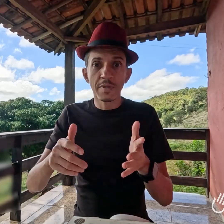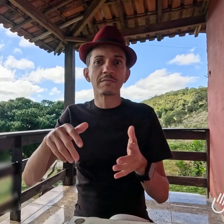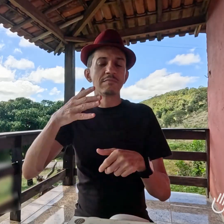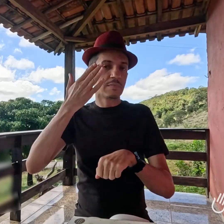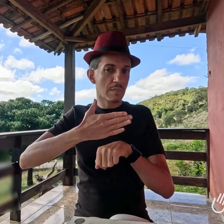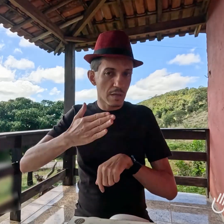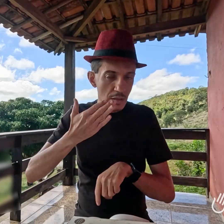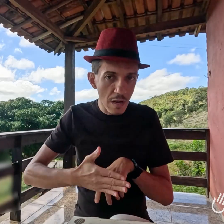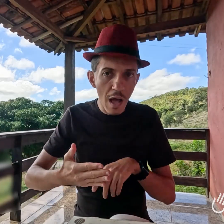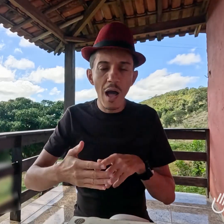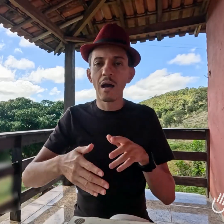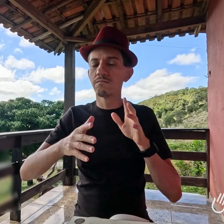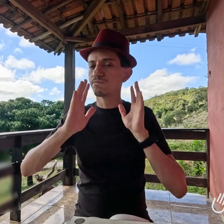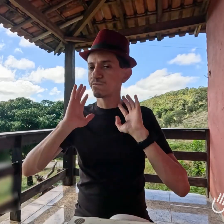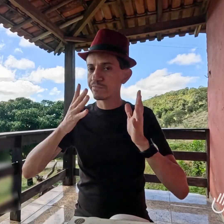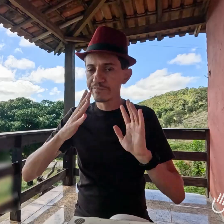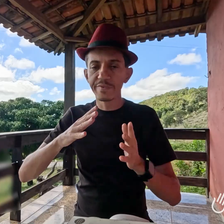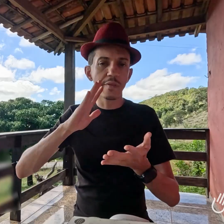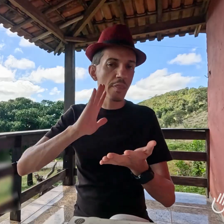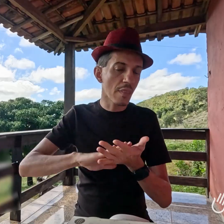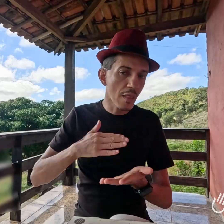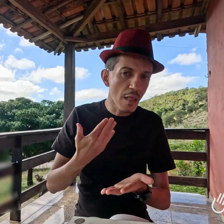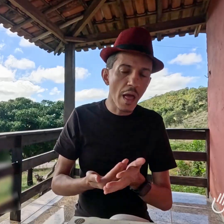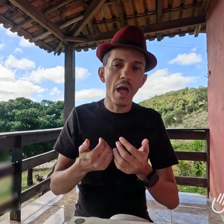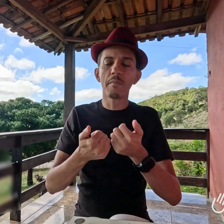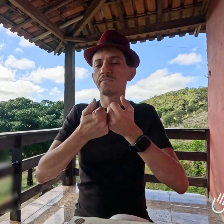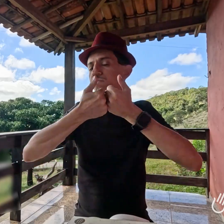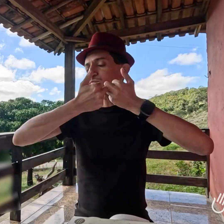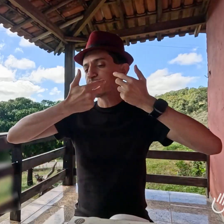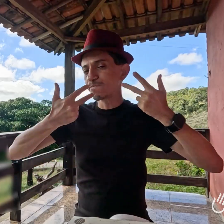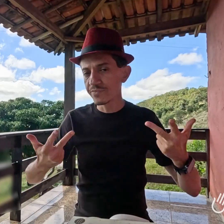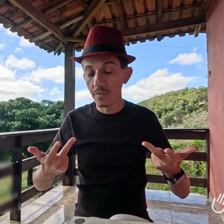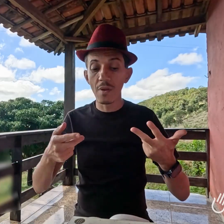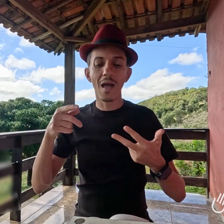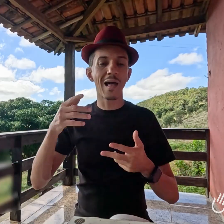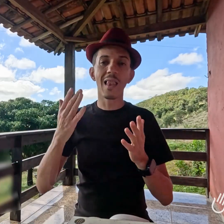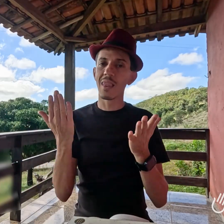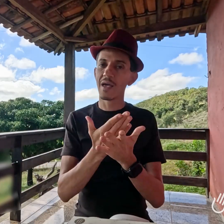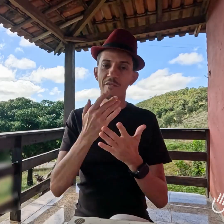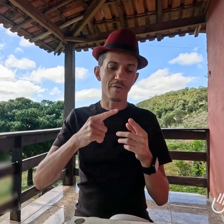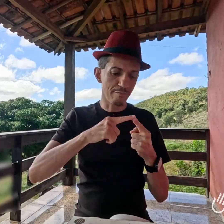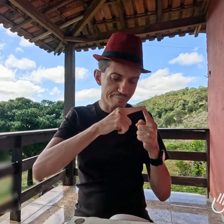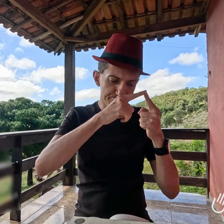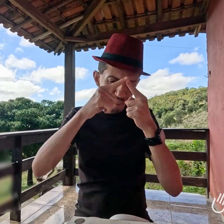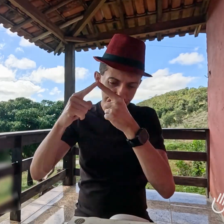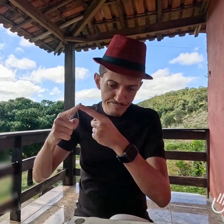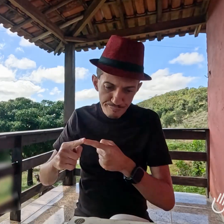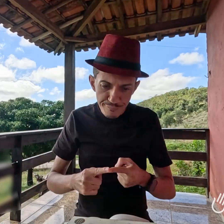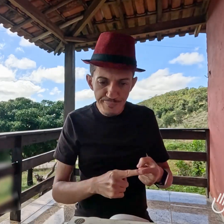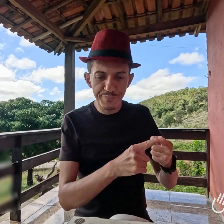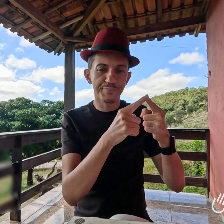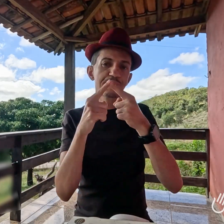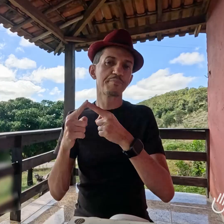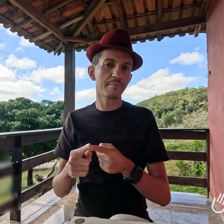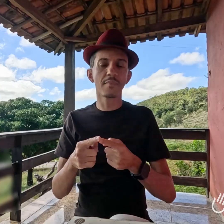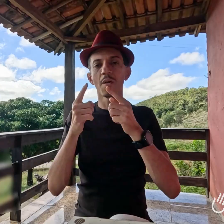Então, qualquer que seja o seu nível de Libras, se você está começando agora, ou está se aprofundando, ou é fluente, ou quer se tornar intérprete, ou